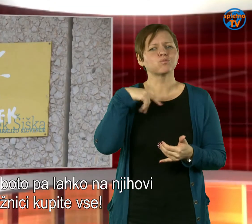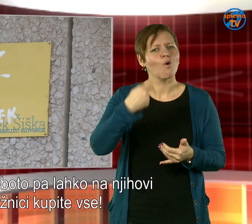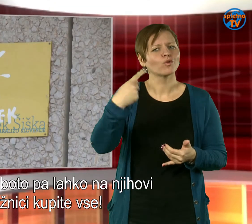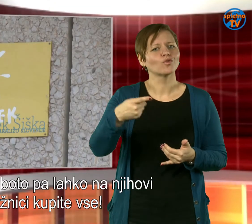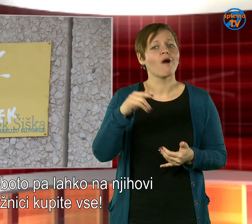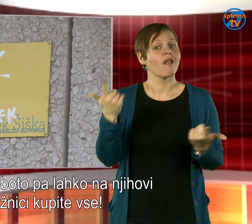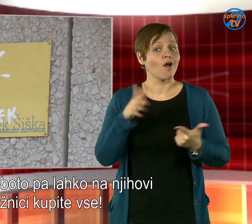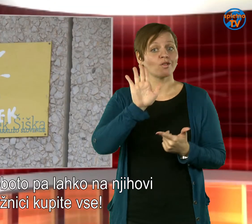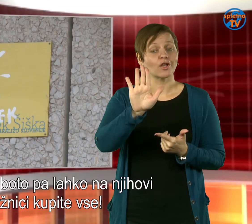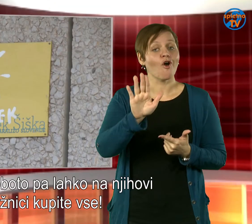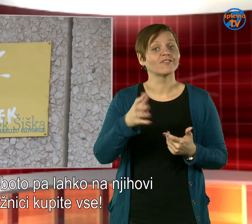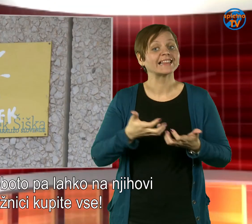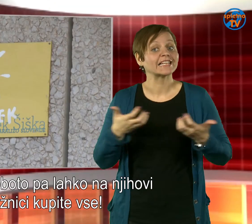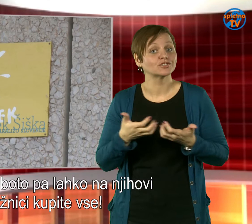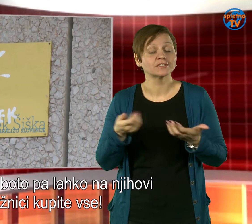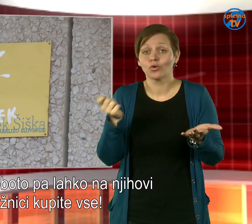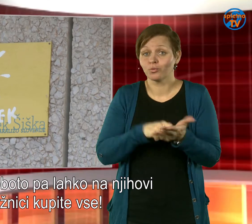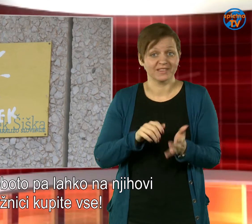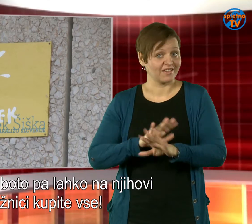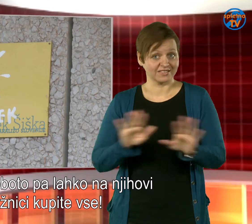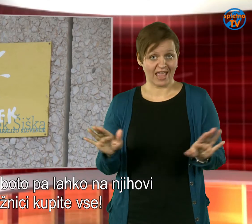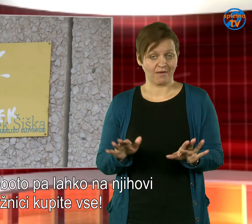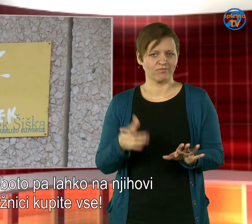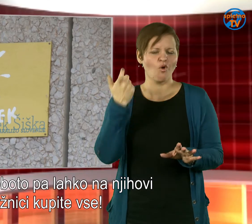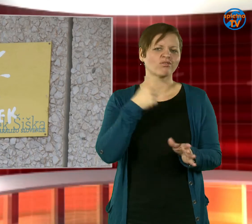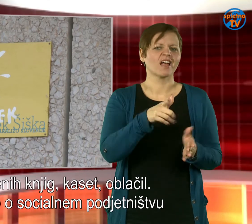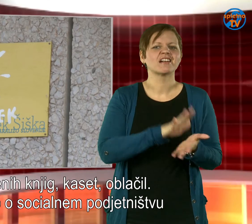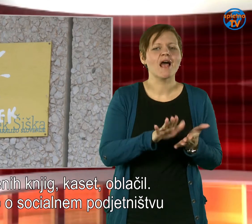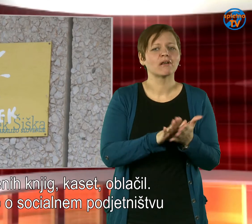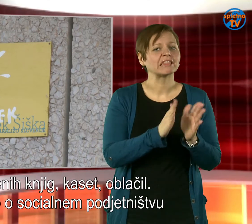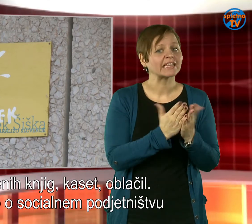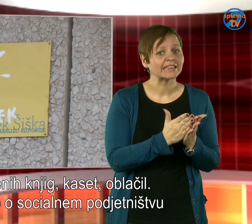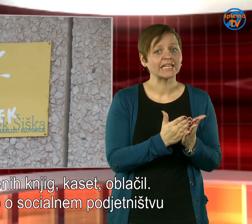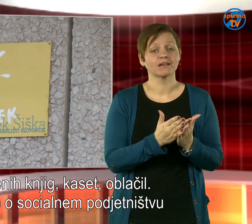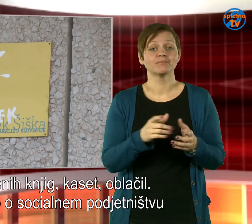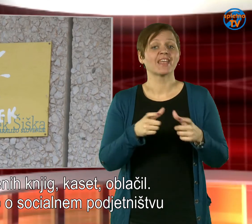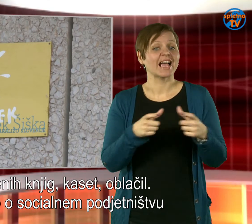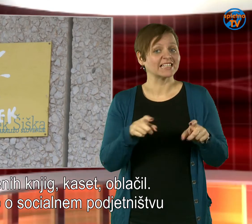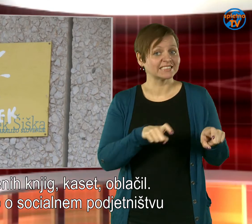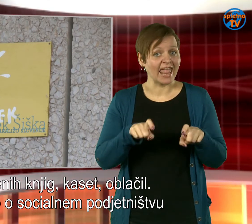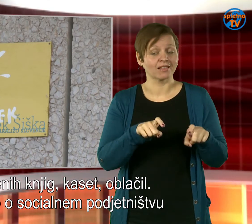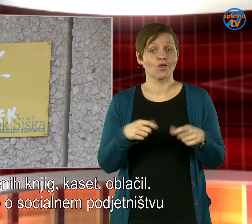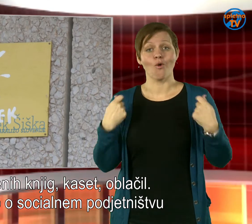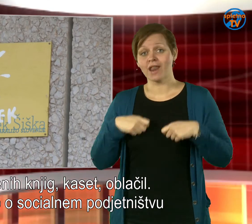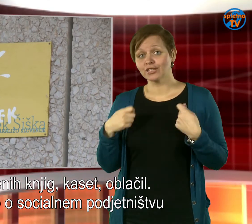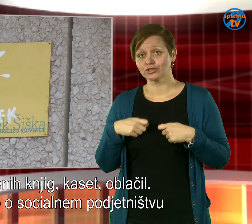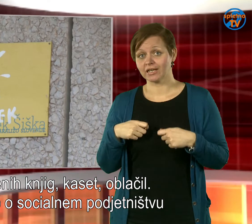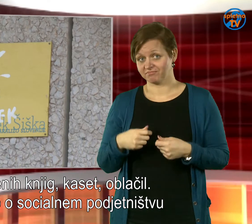Vsako soboto pa lahko na njihovi tržnici kupite vse. Od rabljenih knjig, kaset, oblačil.